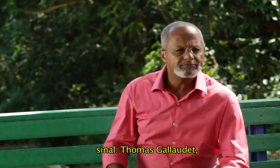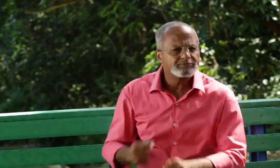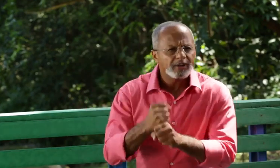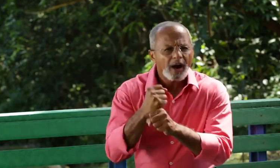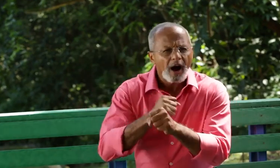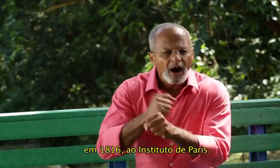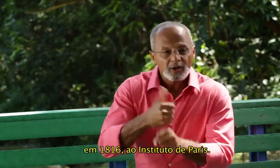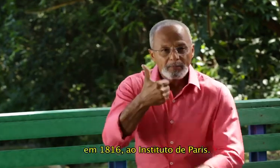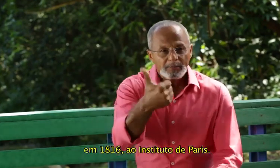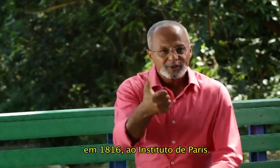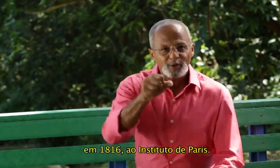Em